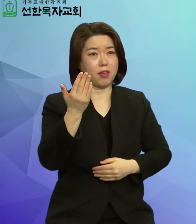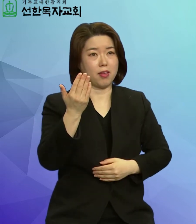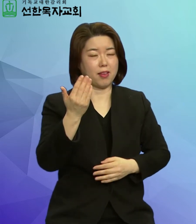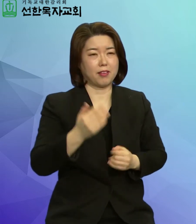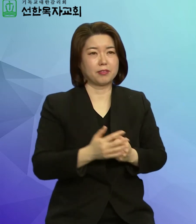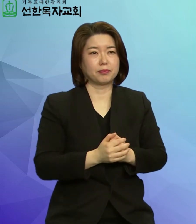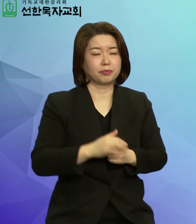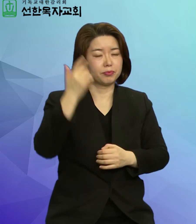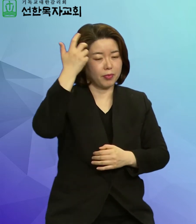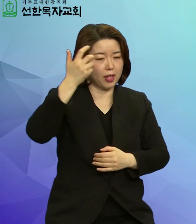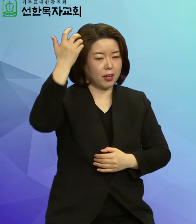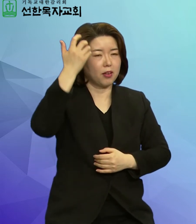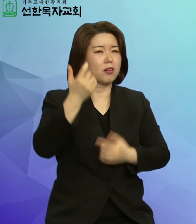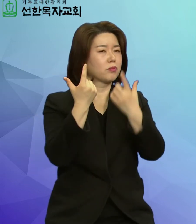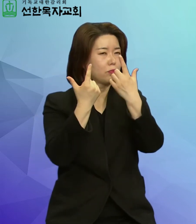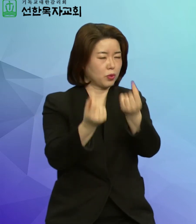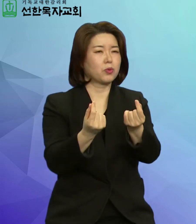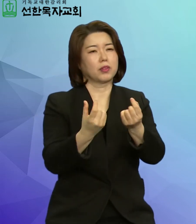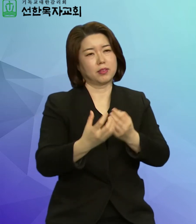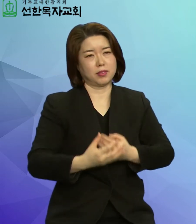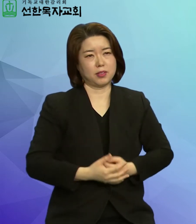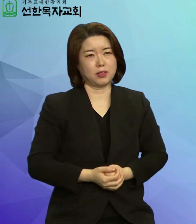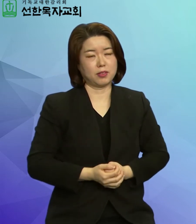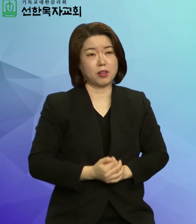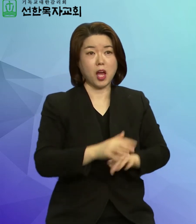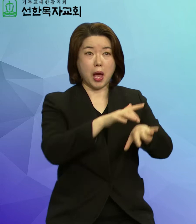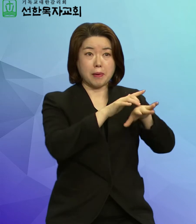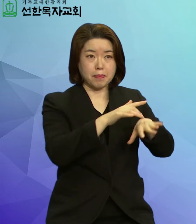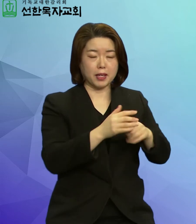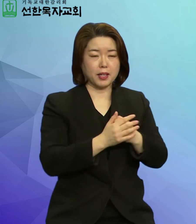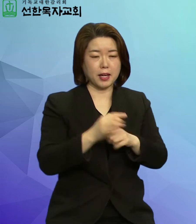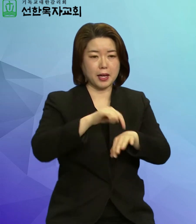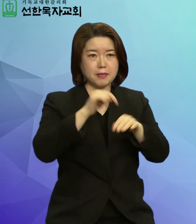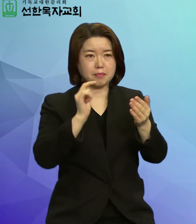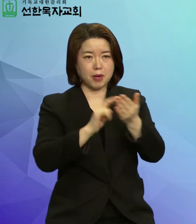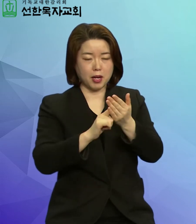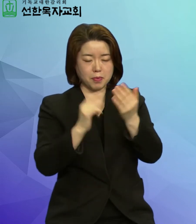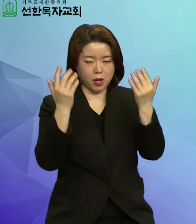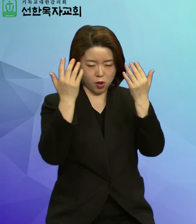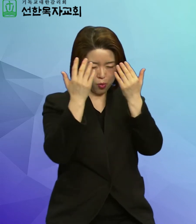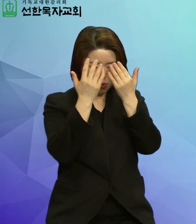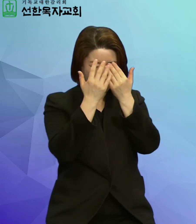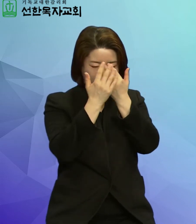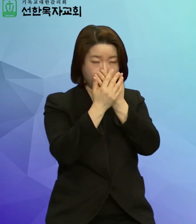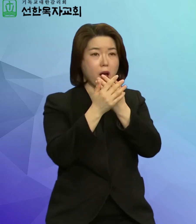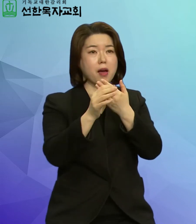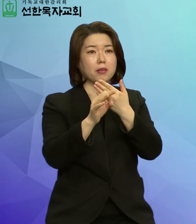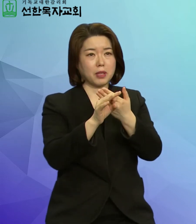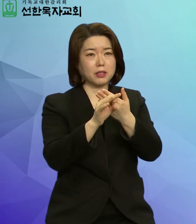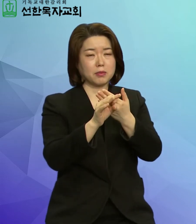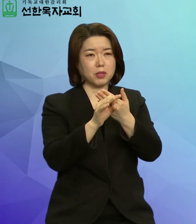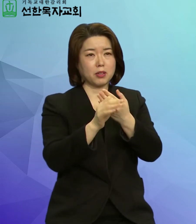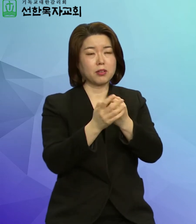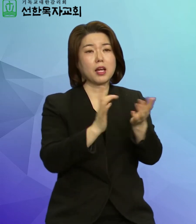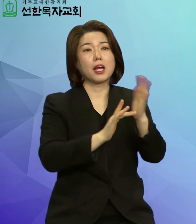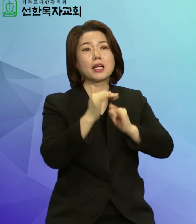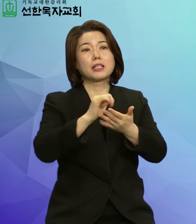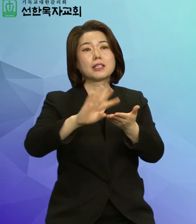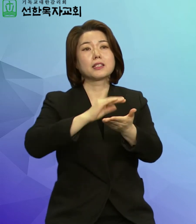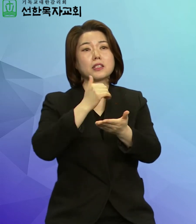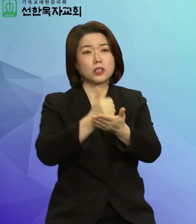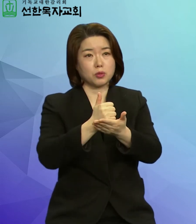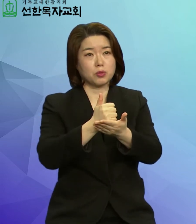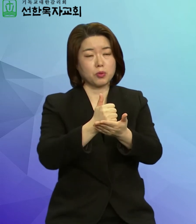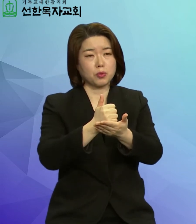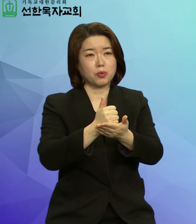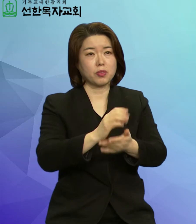캄캄해지잖아요. 영적으로도 똑같은 겁니다. 마귀가 마음을 어둡게 만드니까